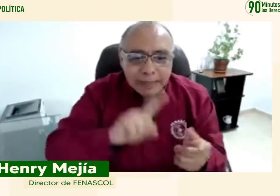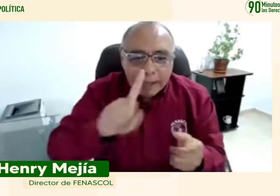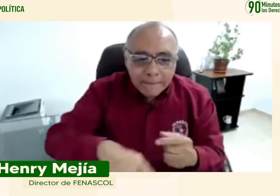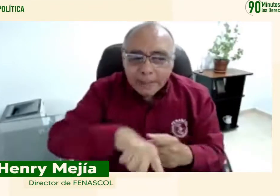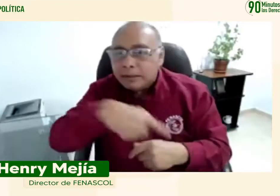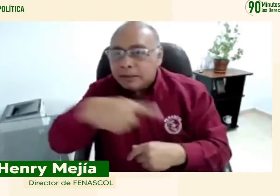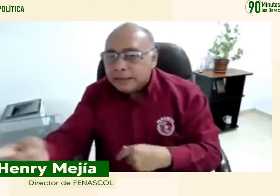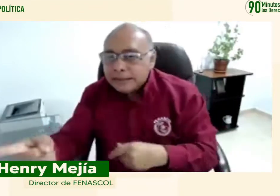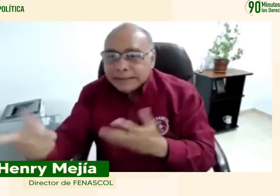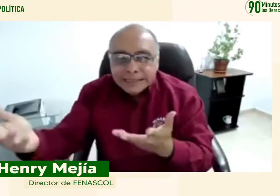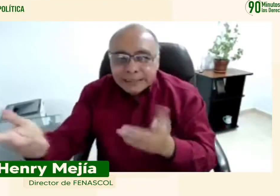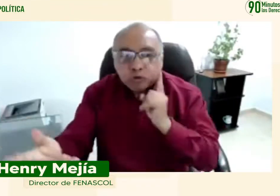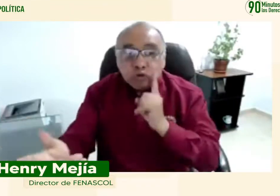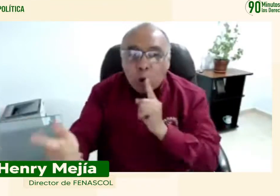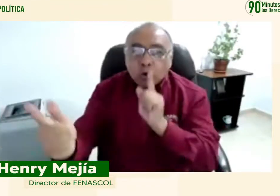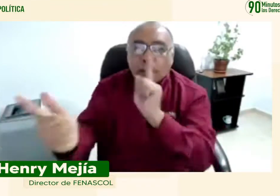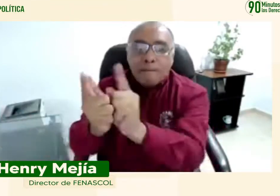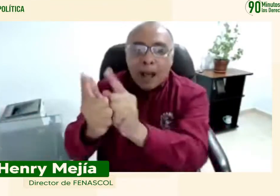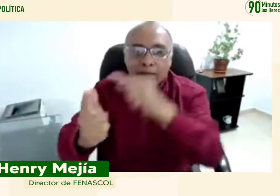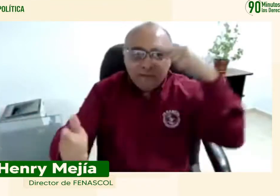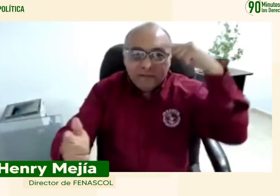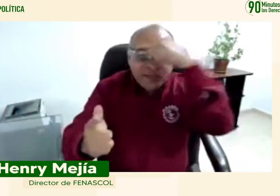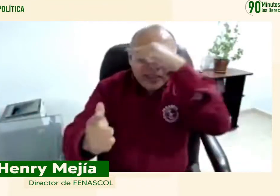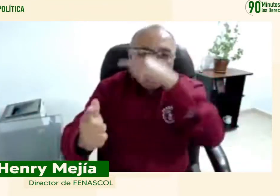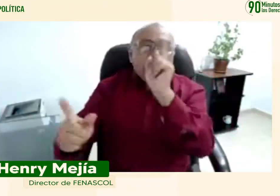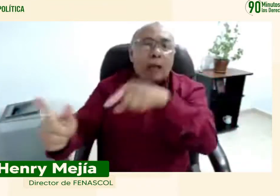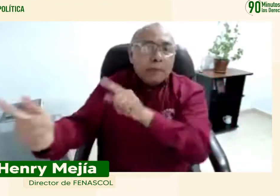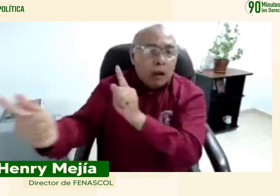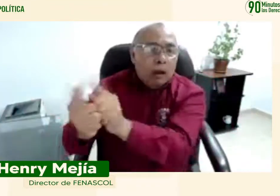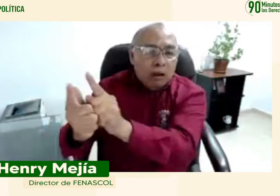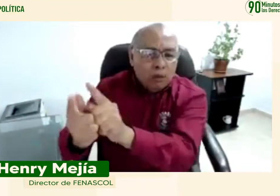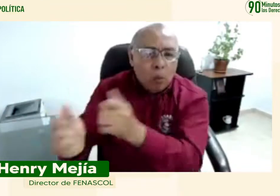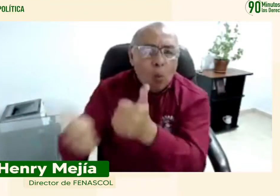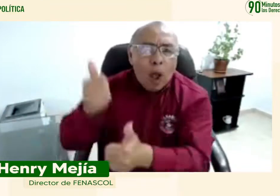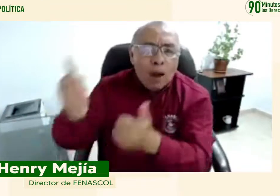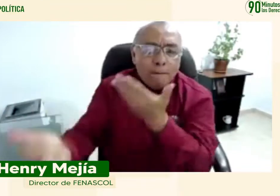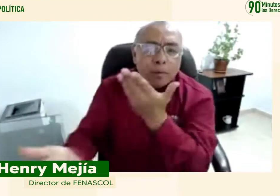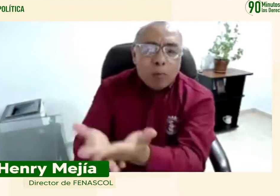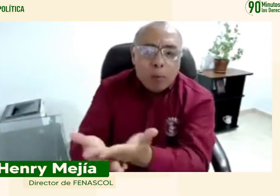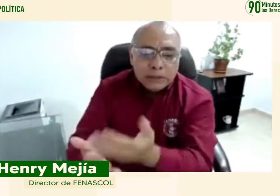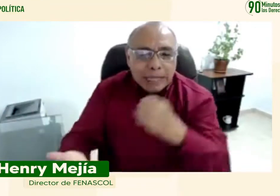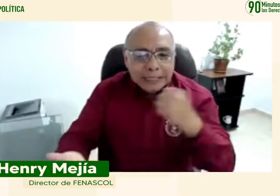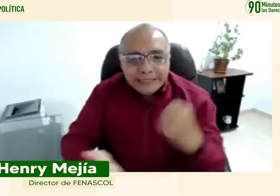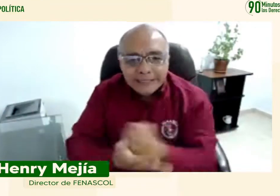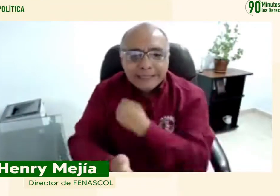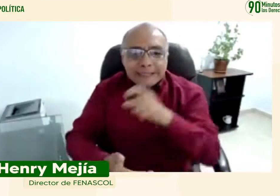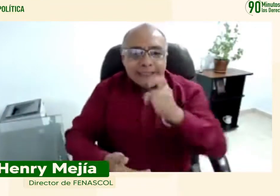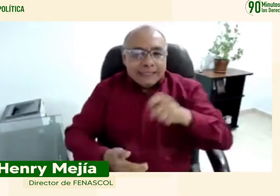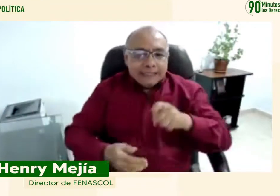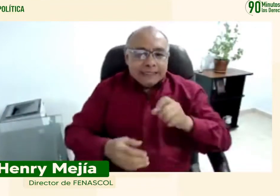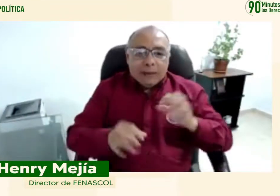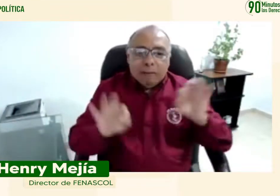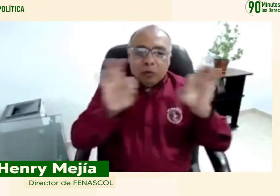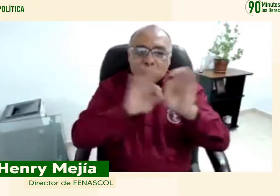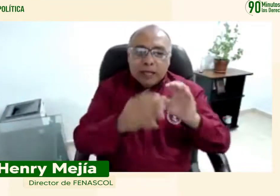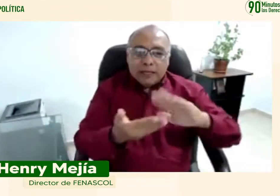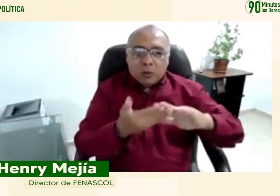cierto con francia márquez y también con diferentes personas he visto que personas sordas se han encontrado conflicto no sé qué propuestas